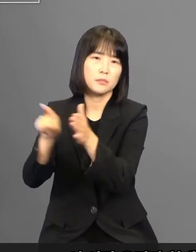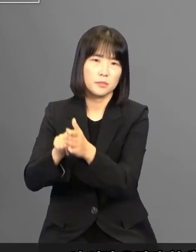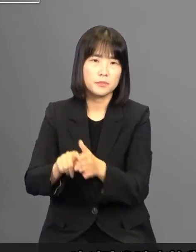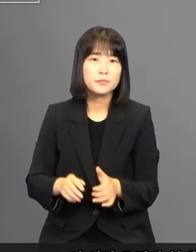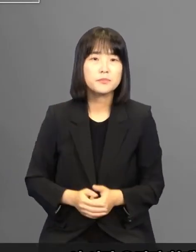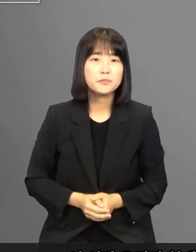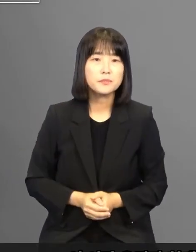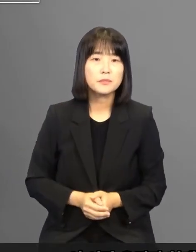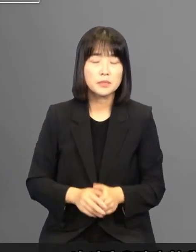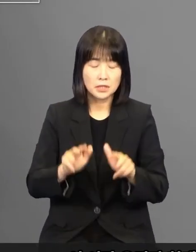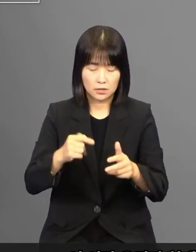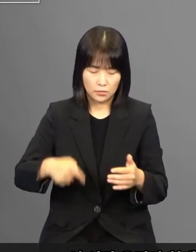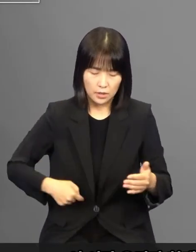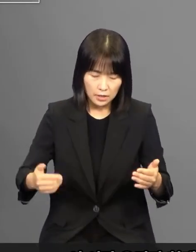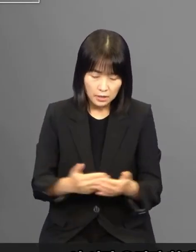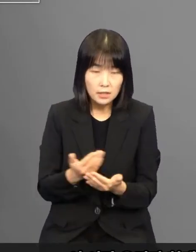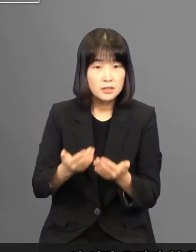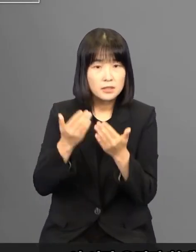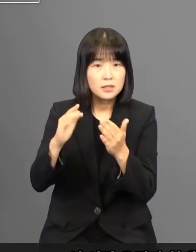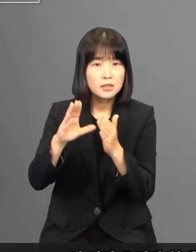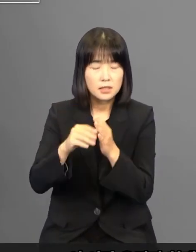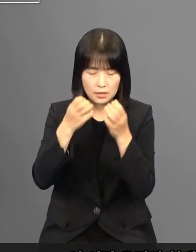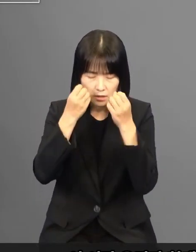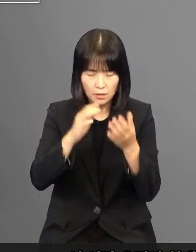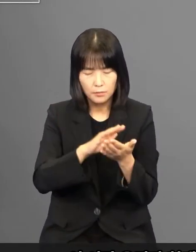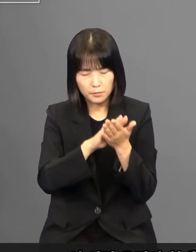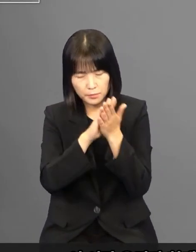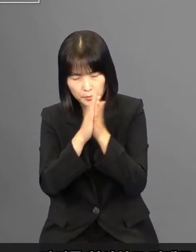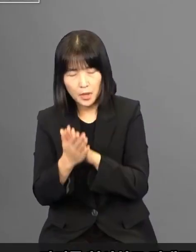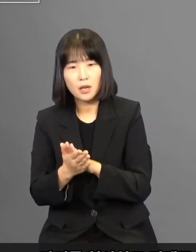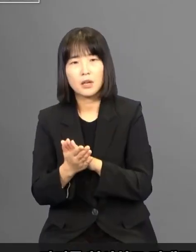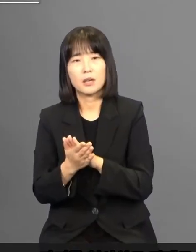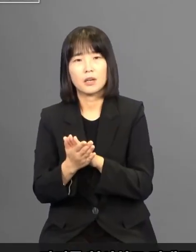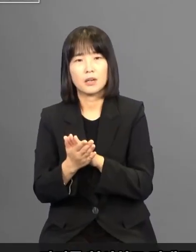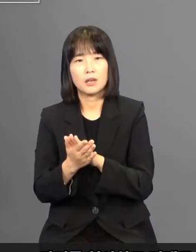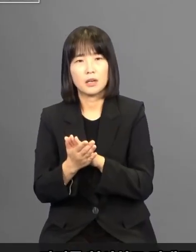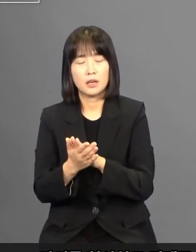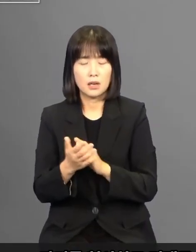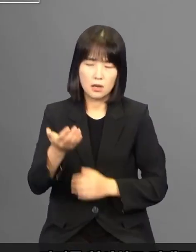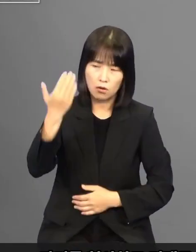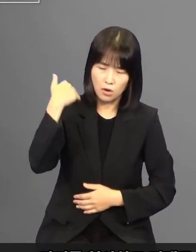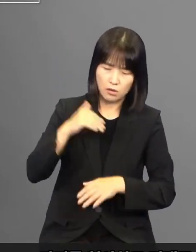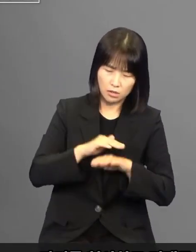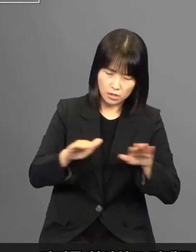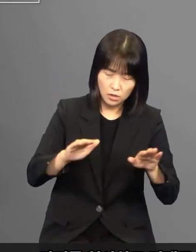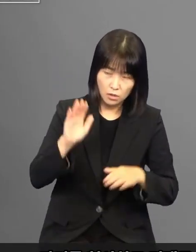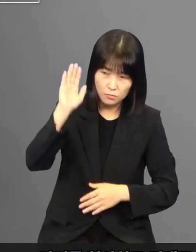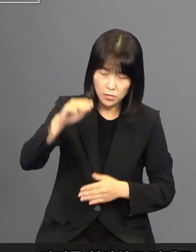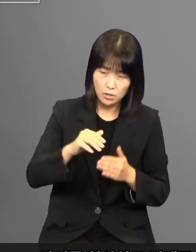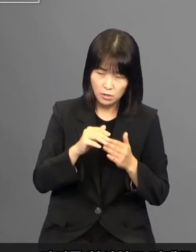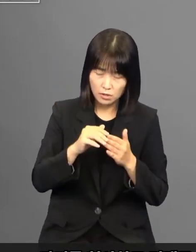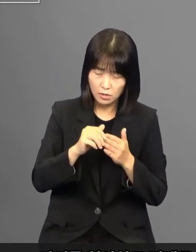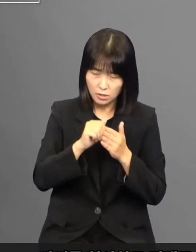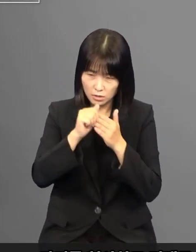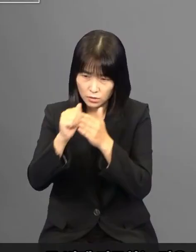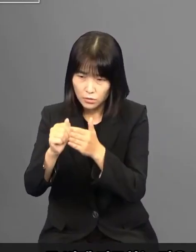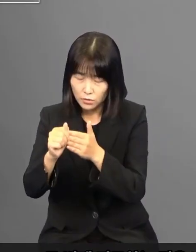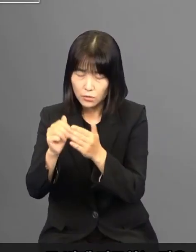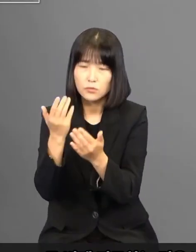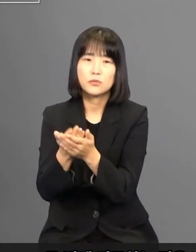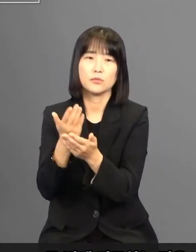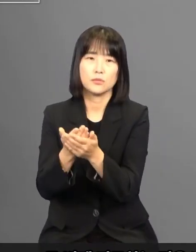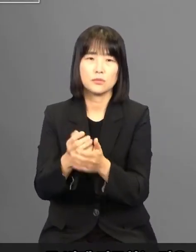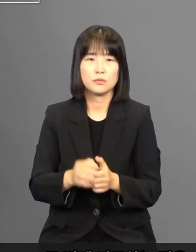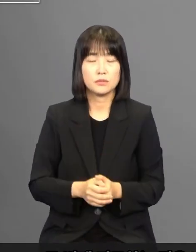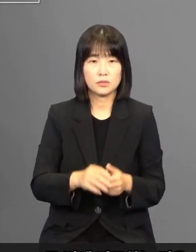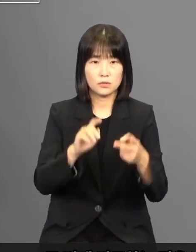시간 우리가 회개할 때에 새롭게 되어지는 역사, 과거를 청산하고 미래로 나아갈 수 있도록 인도해 주십시오. 두